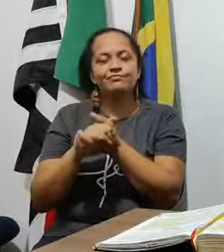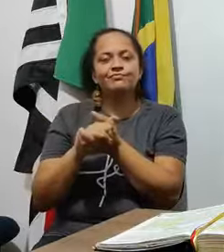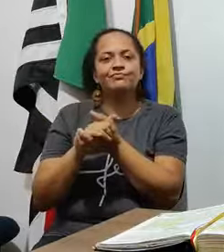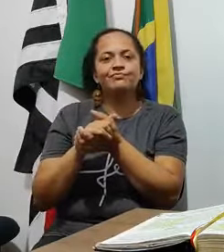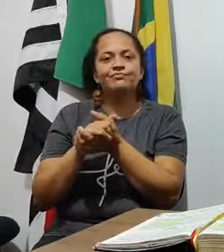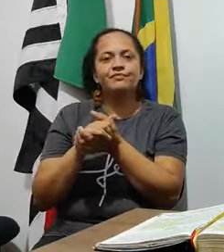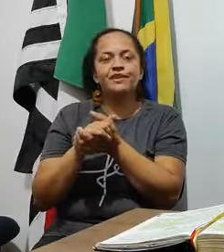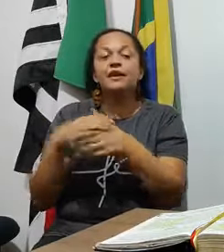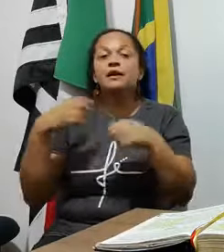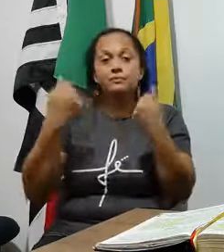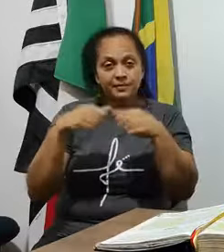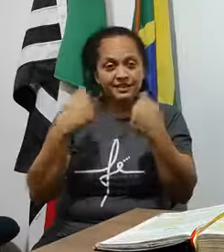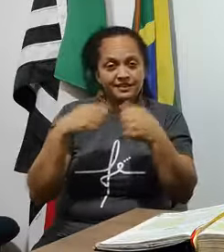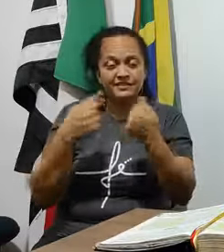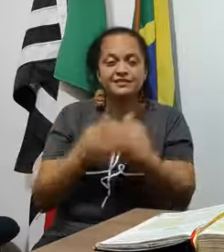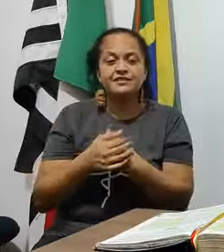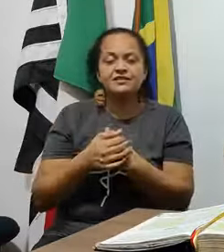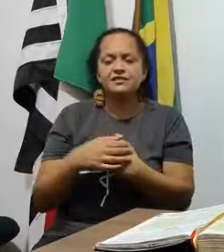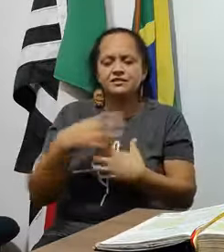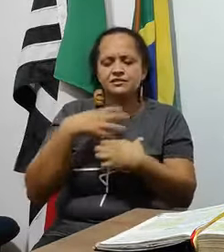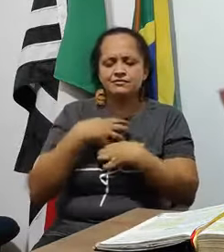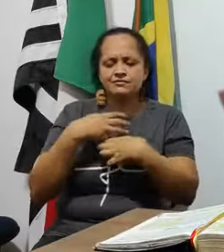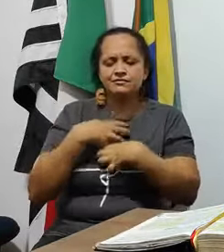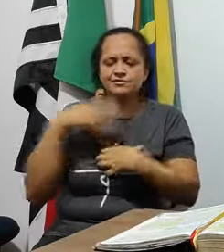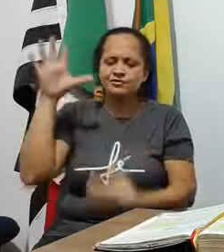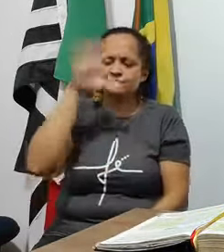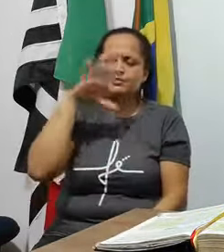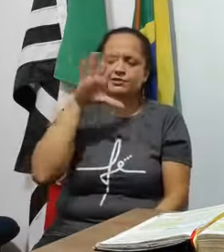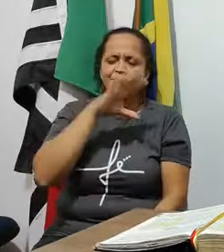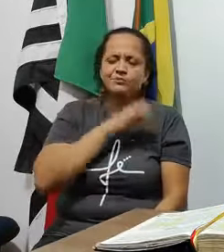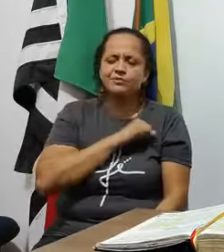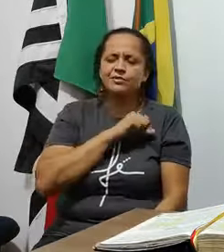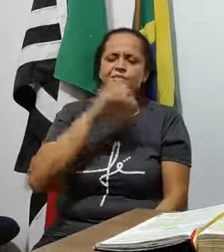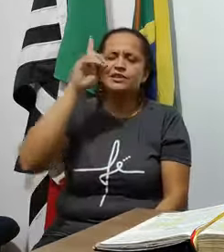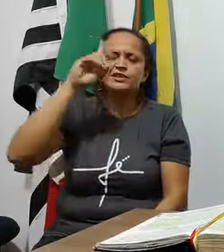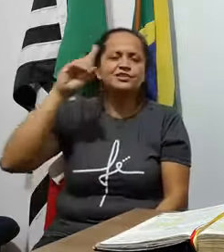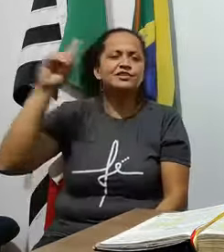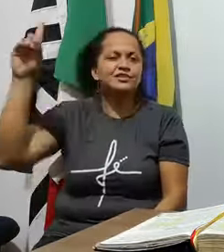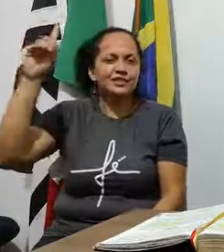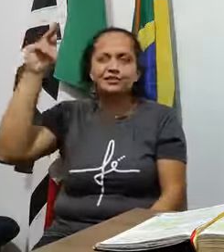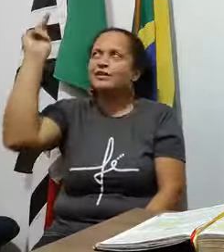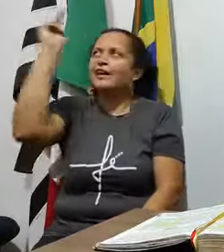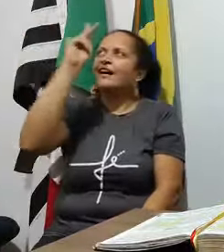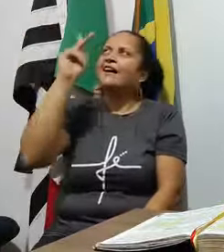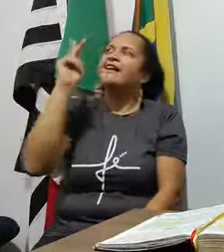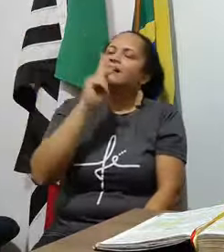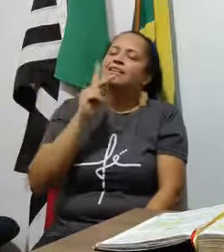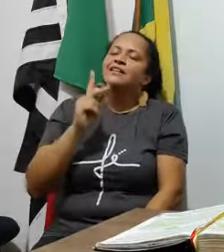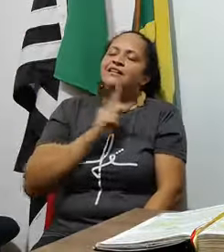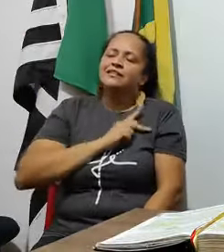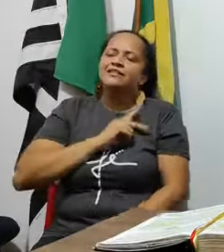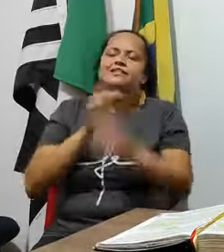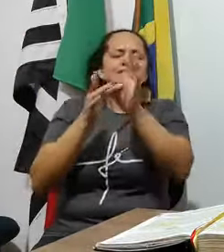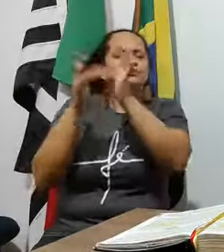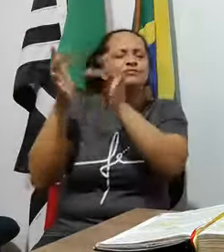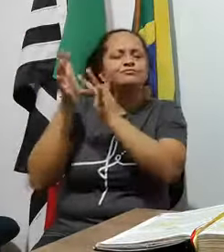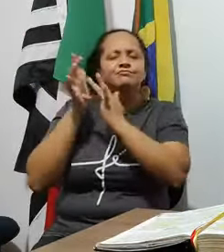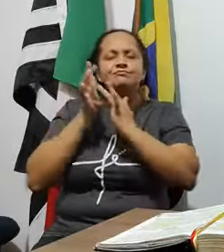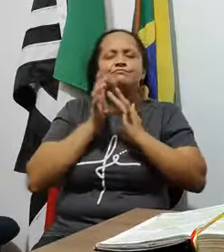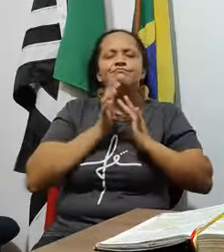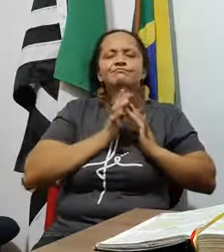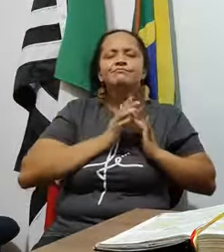Desfrutar do amor de Deus, que lança fora todo medo, da paz de Cristo, que excede a todo entendimento e